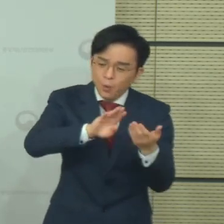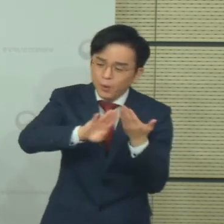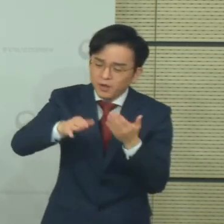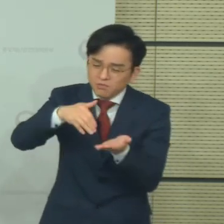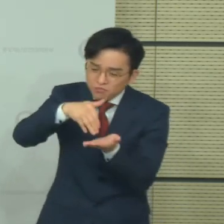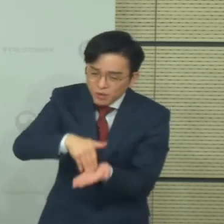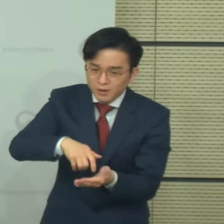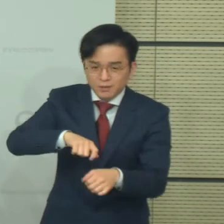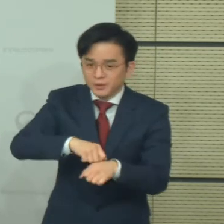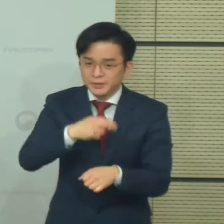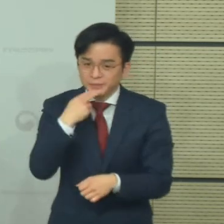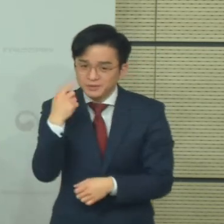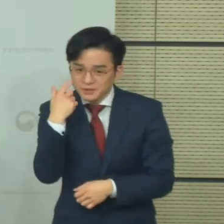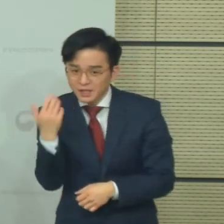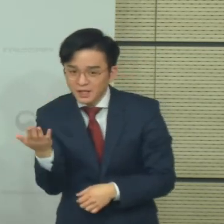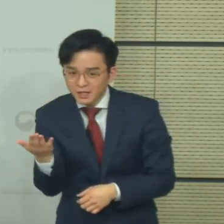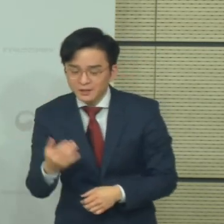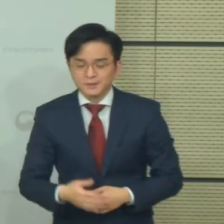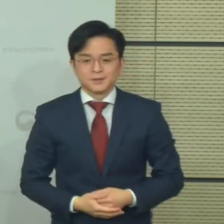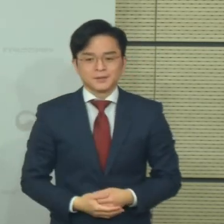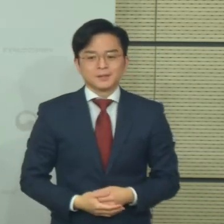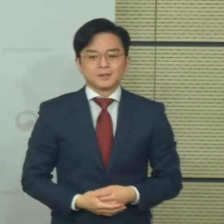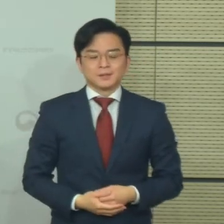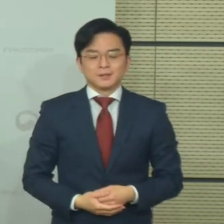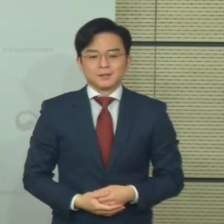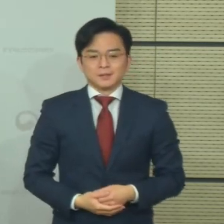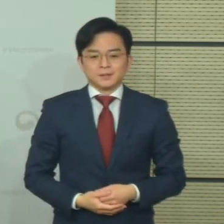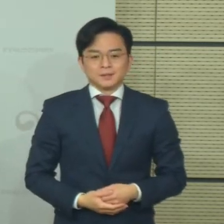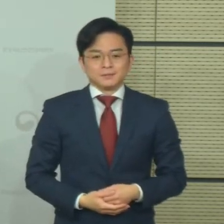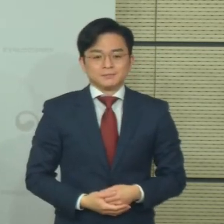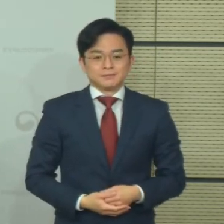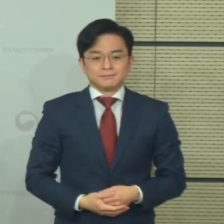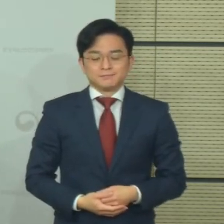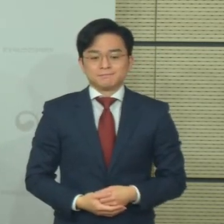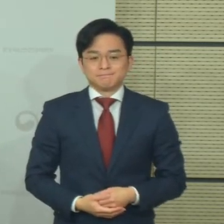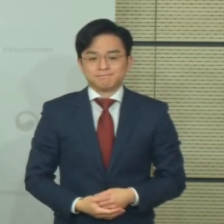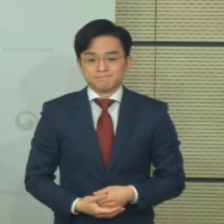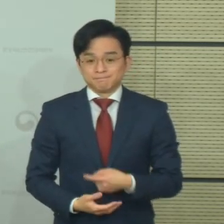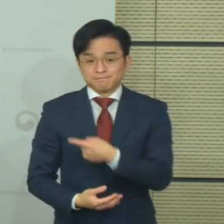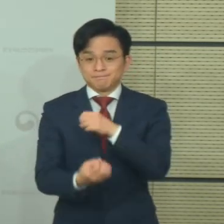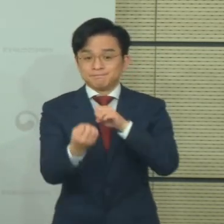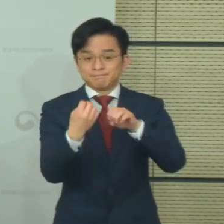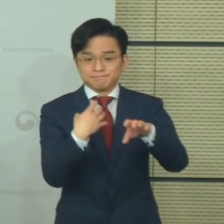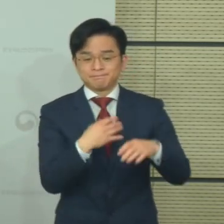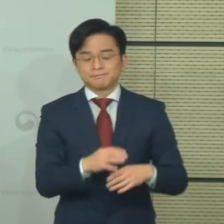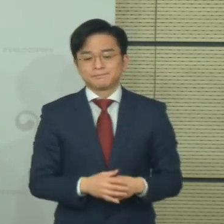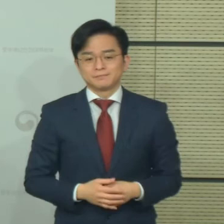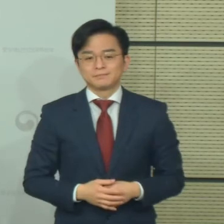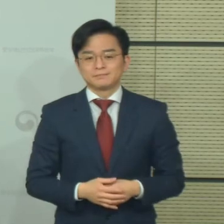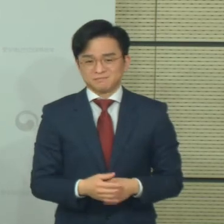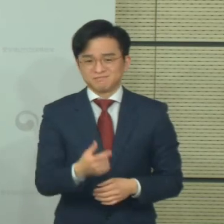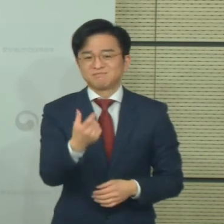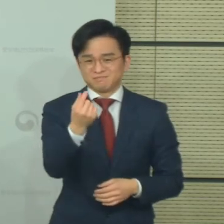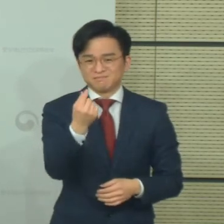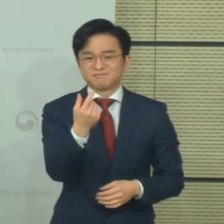덧붙였습니다. 네, 뭐 그것과 관련되어서는 그러함에도 불구하고